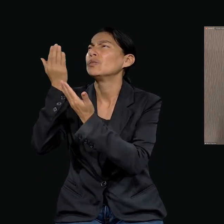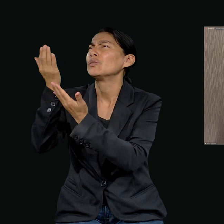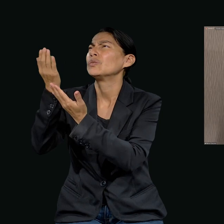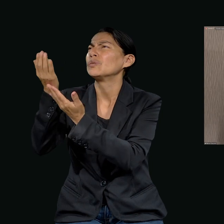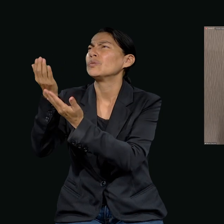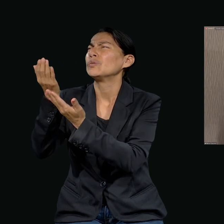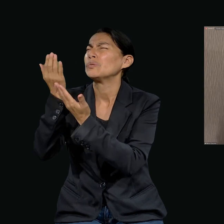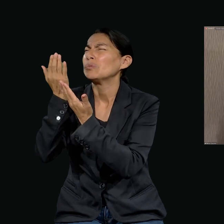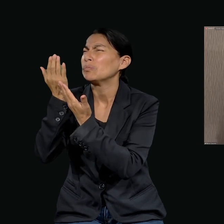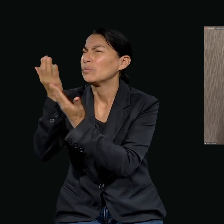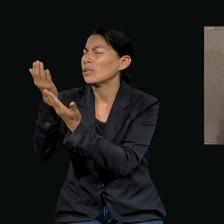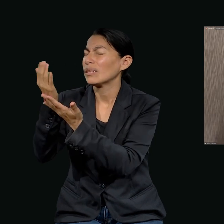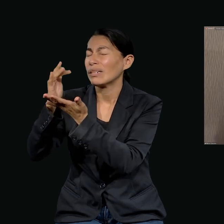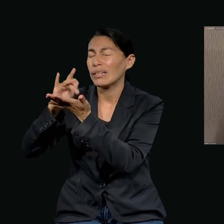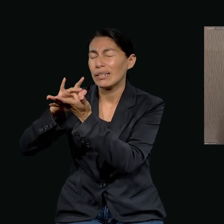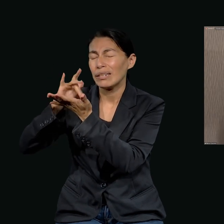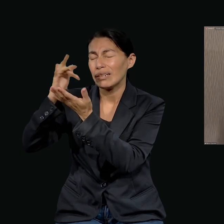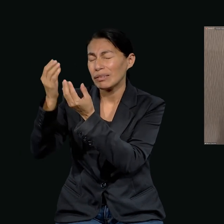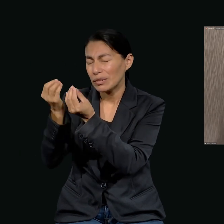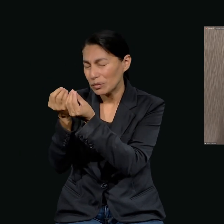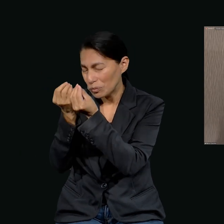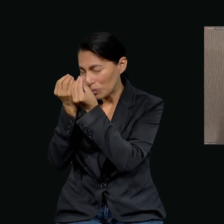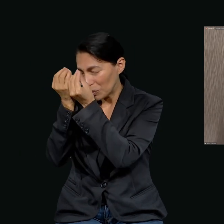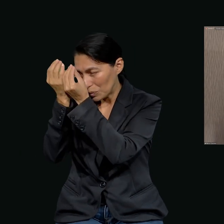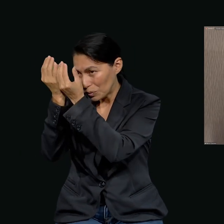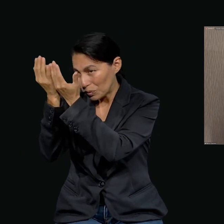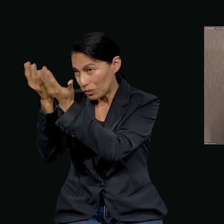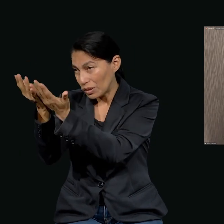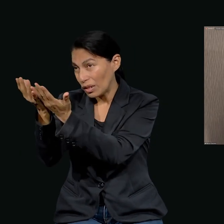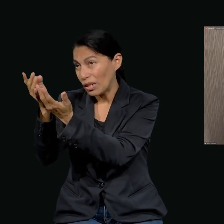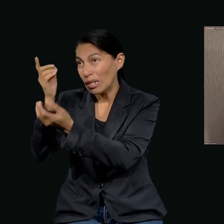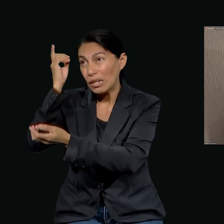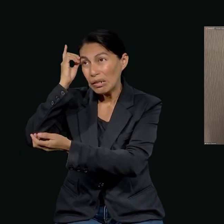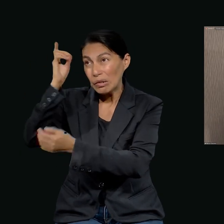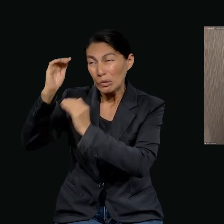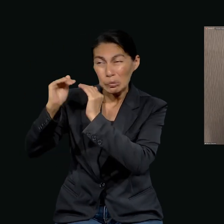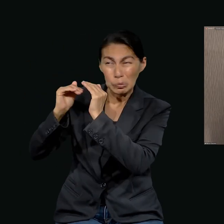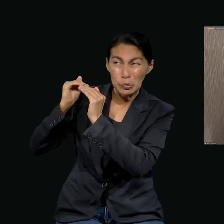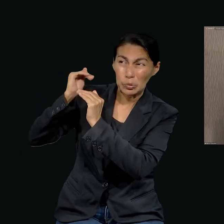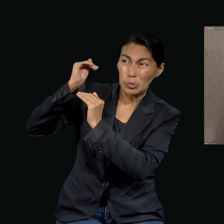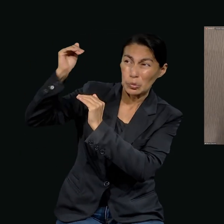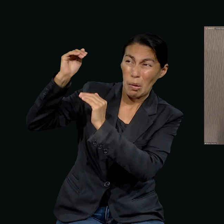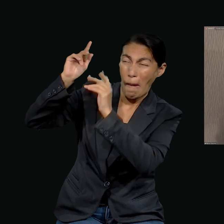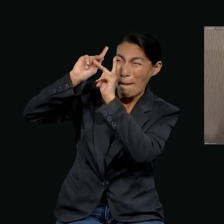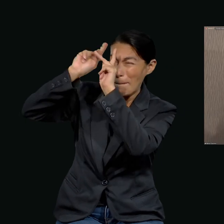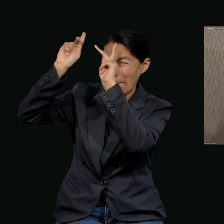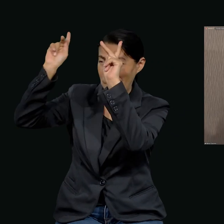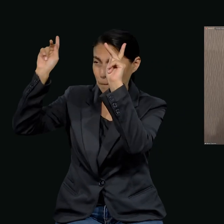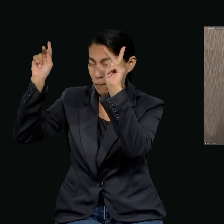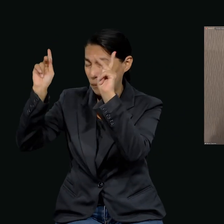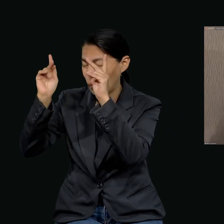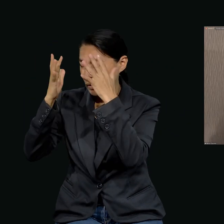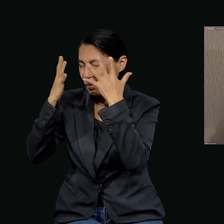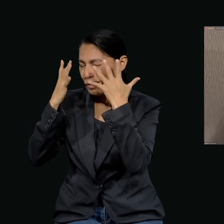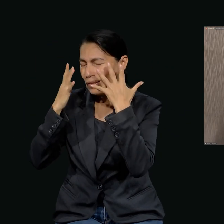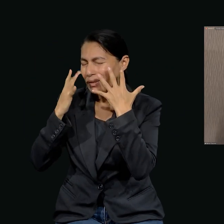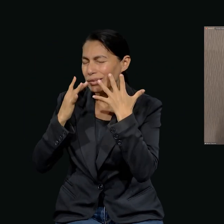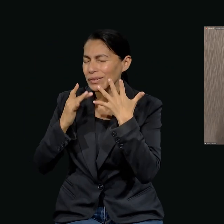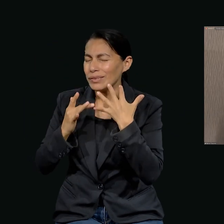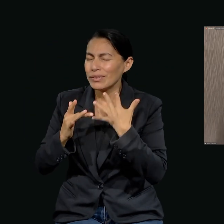con toda oración y ruego, con acciones de gracias. Y la paz de Dios, que